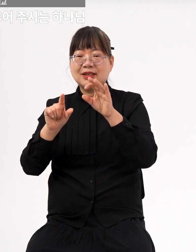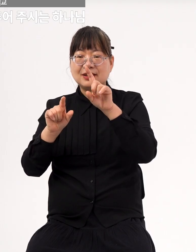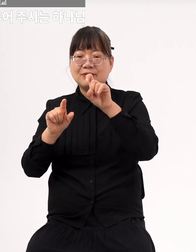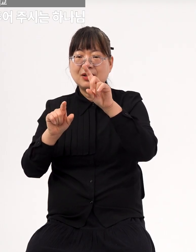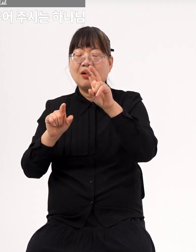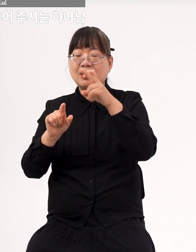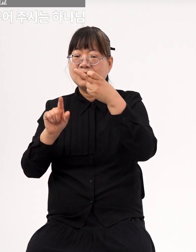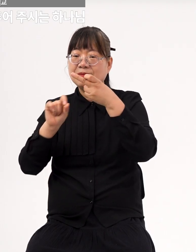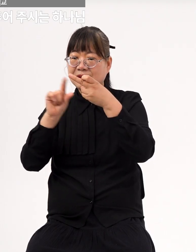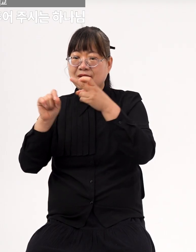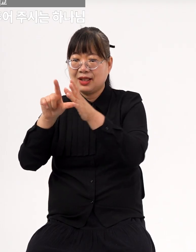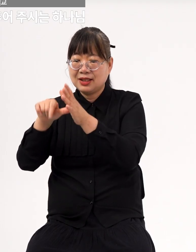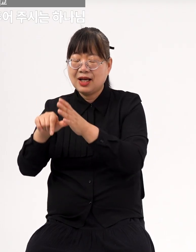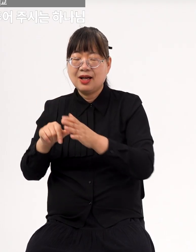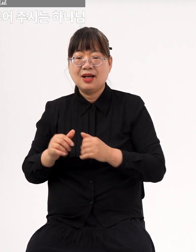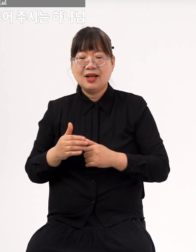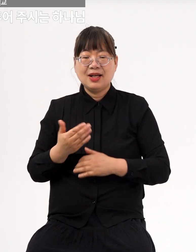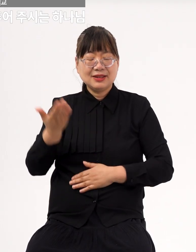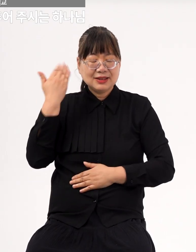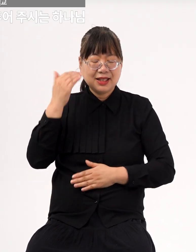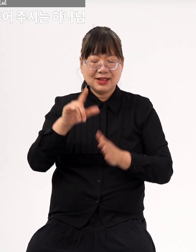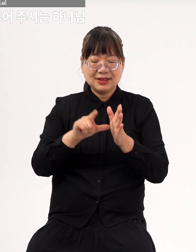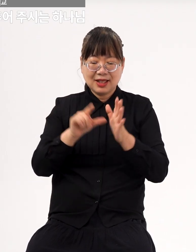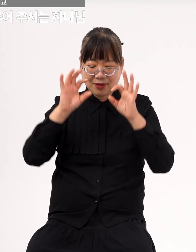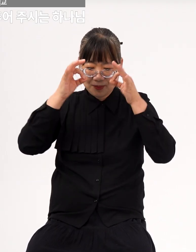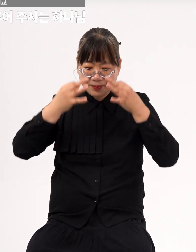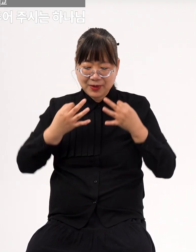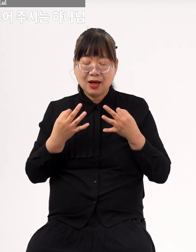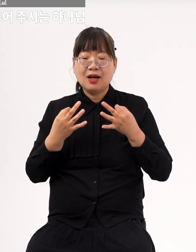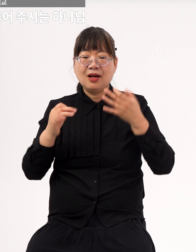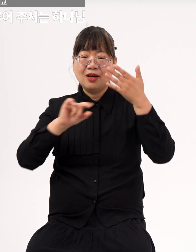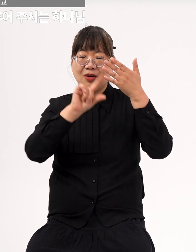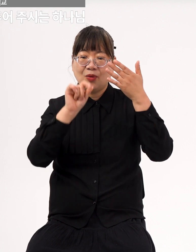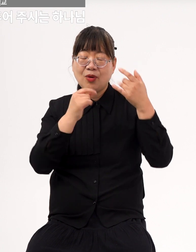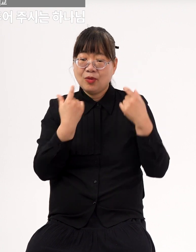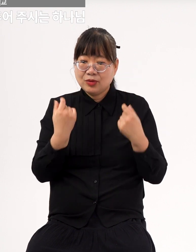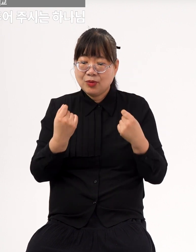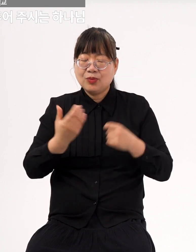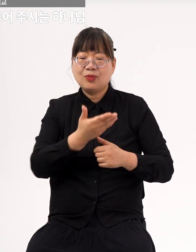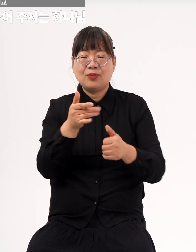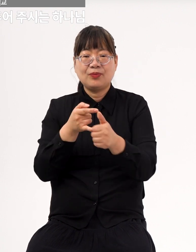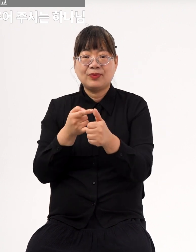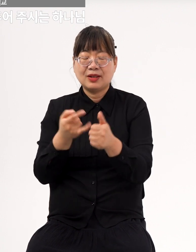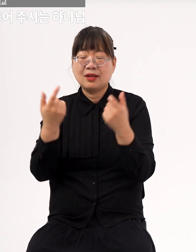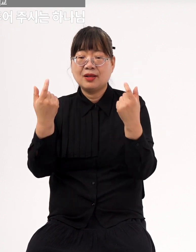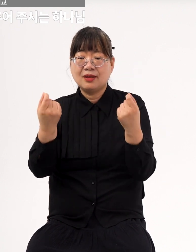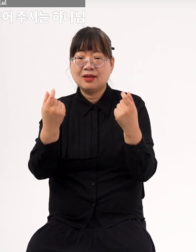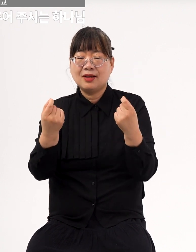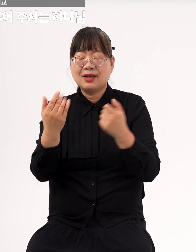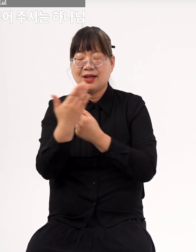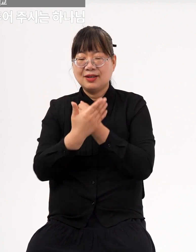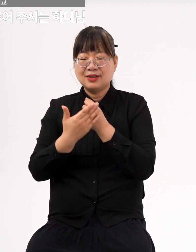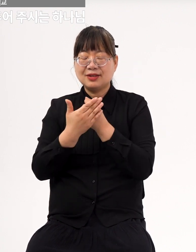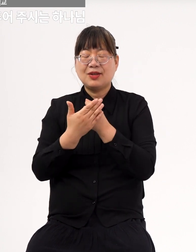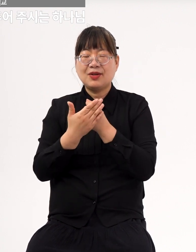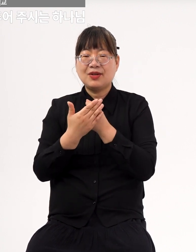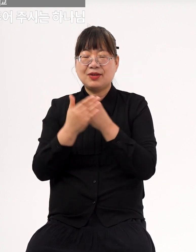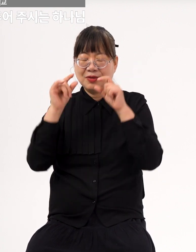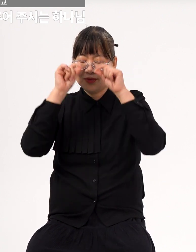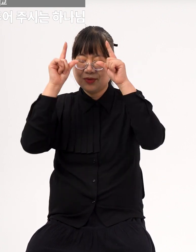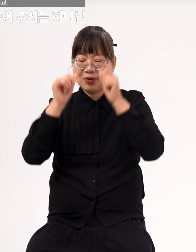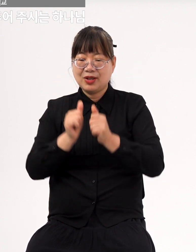지난 동행하셨던 시간을 돌아보면서 9월도 여러분들에게 그런 은혜로